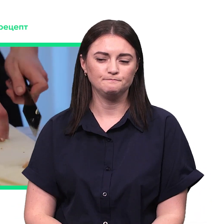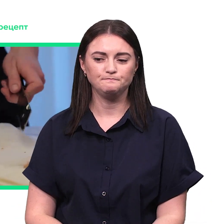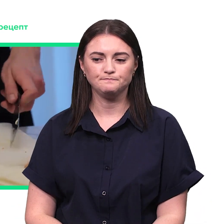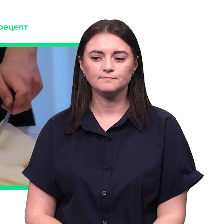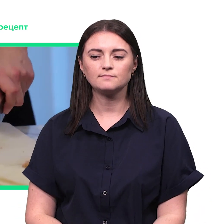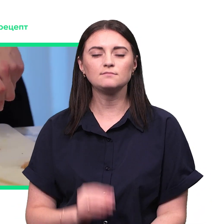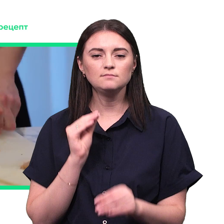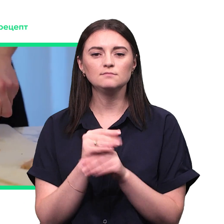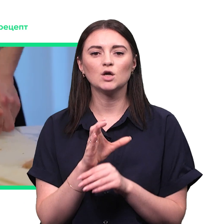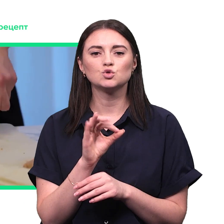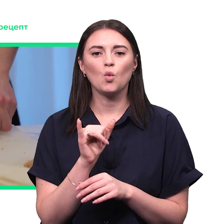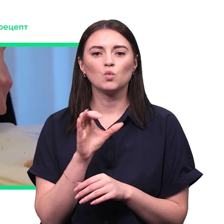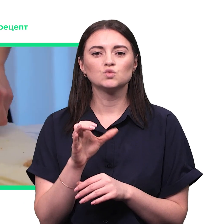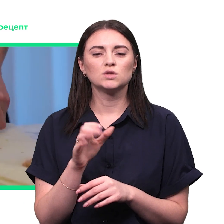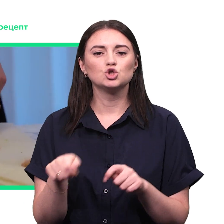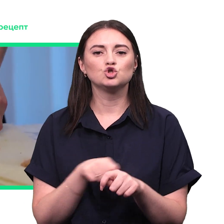в наш соус чеснок,